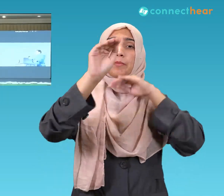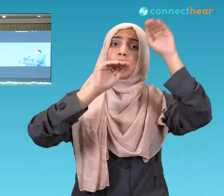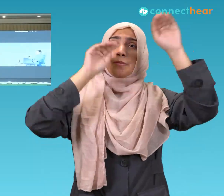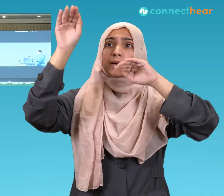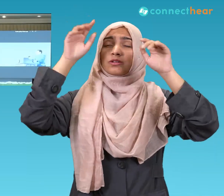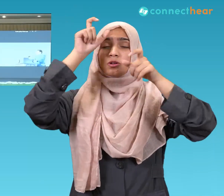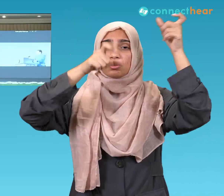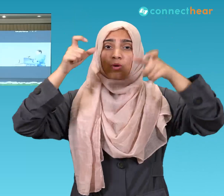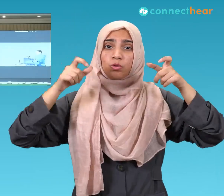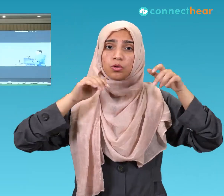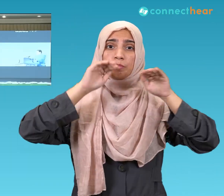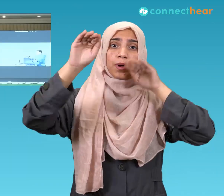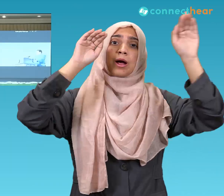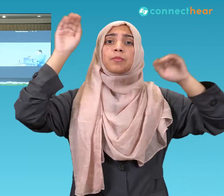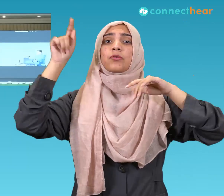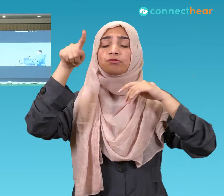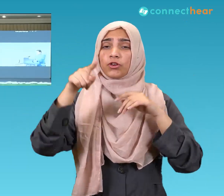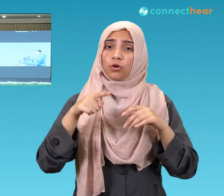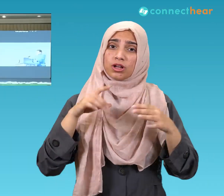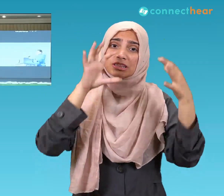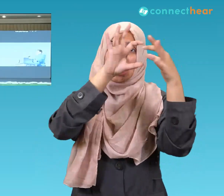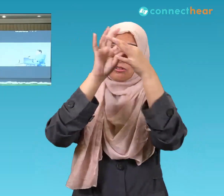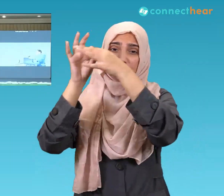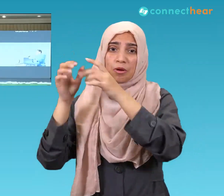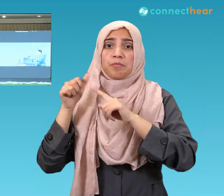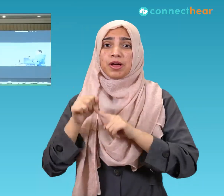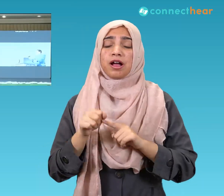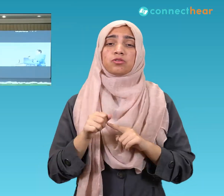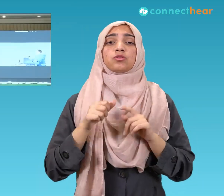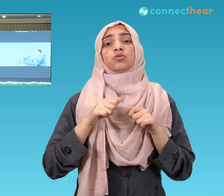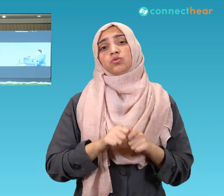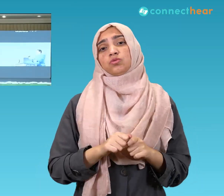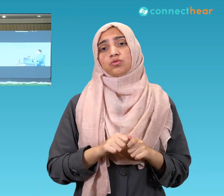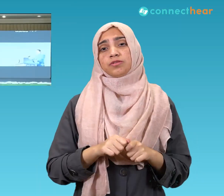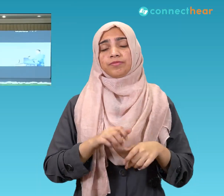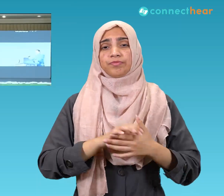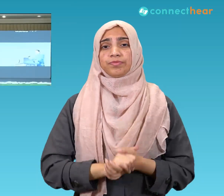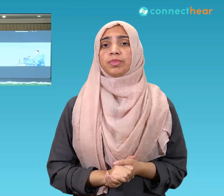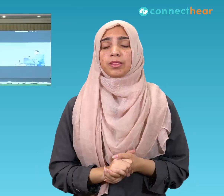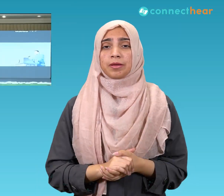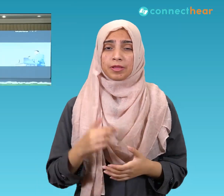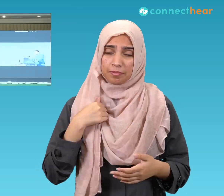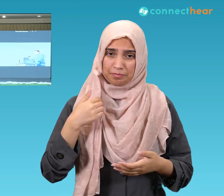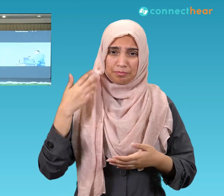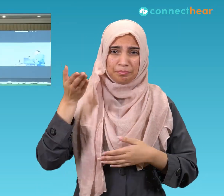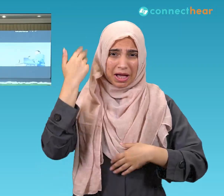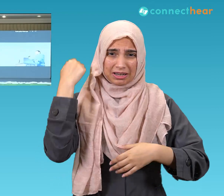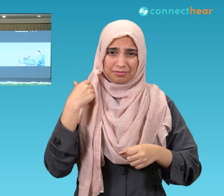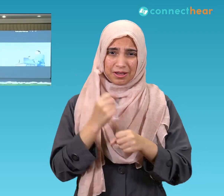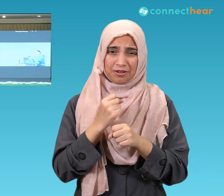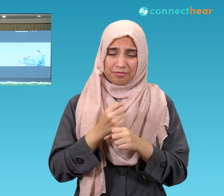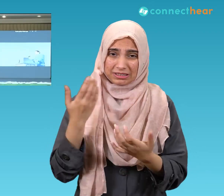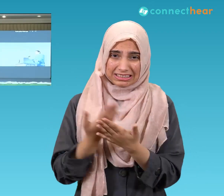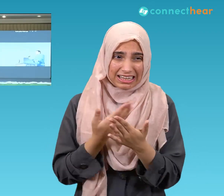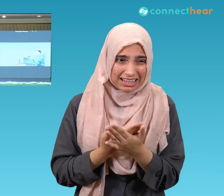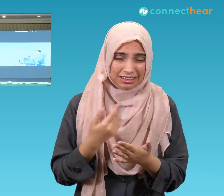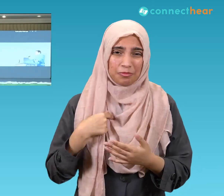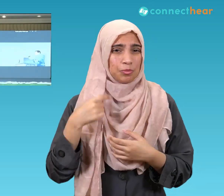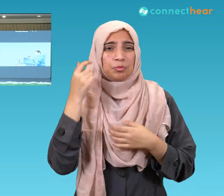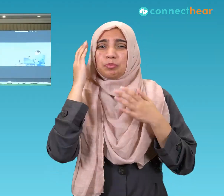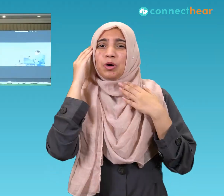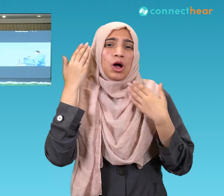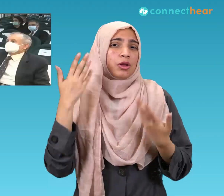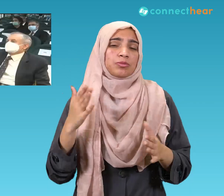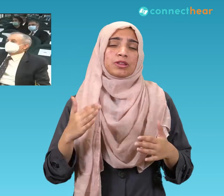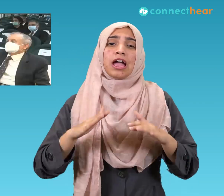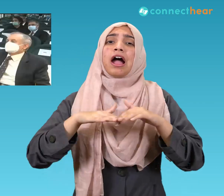لیکن وہ ہم نئے آئے تھے، اتنی اور چیزیں تھیں، اور صحیح معنی میں ہم نے وہ مارکیٹ بھی نہیں کیا جب ہم نے شروع